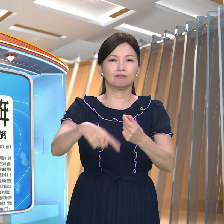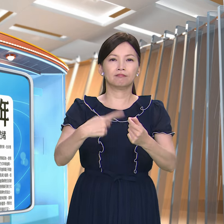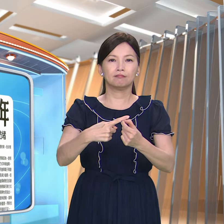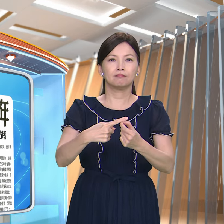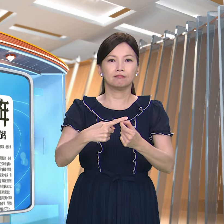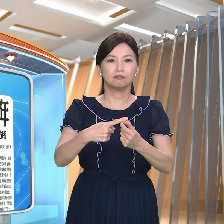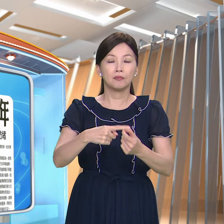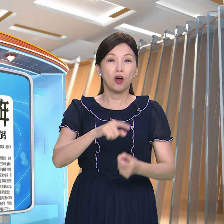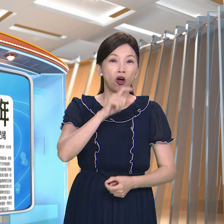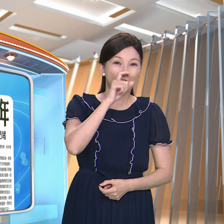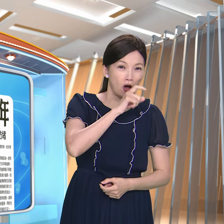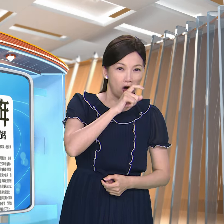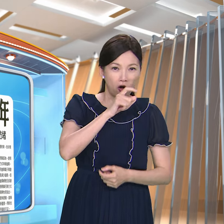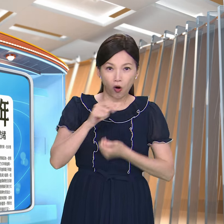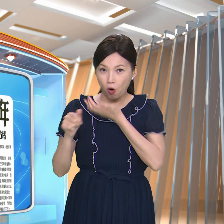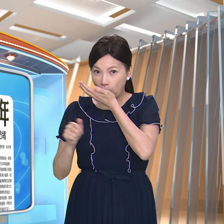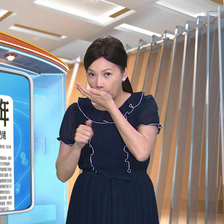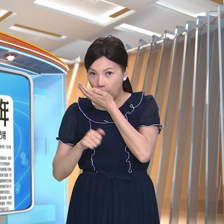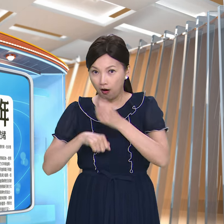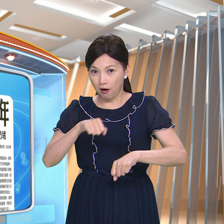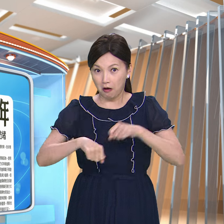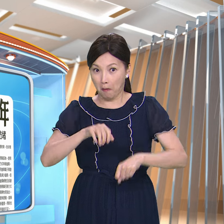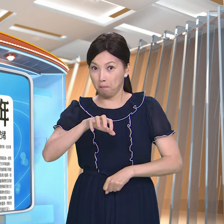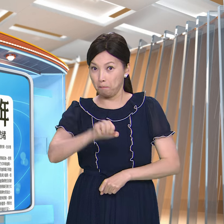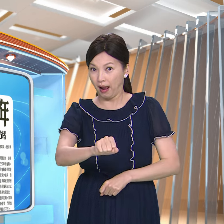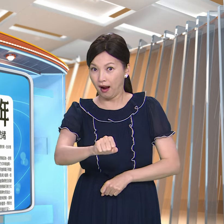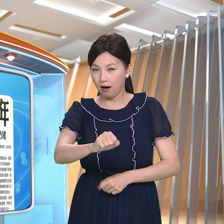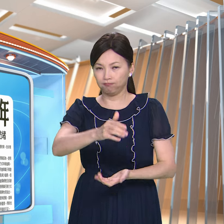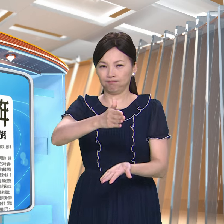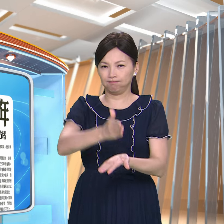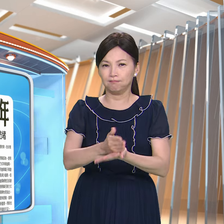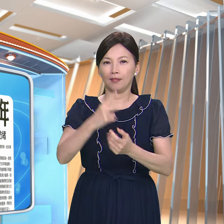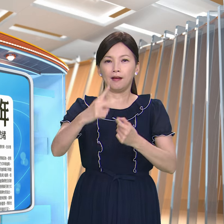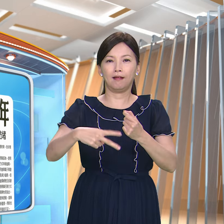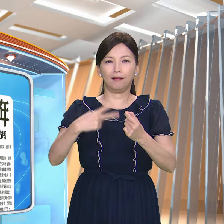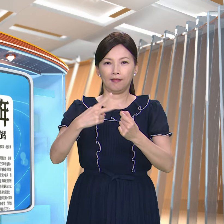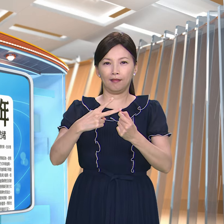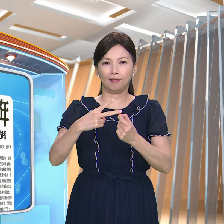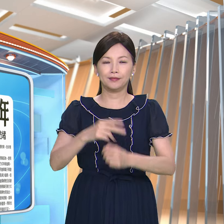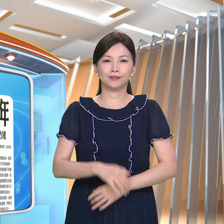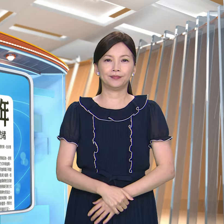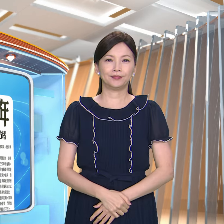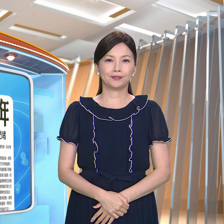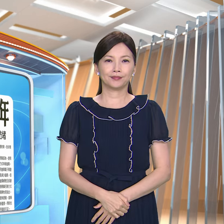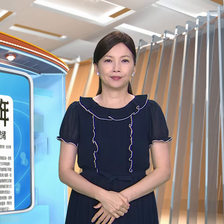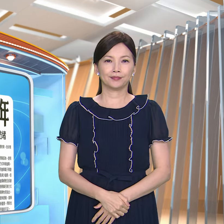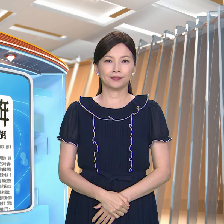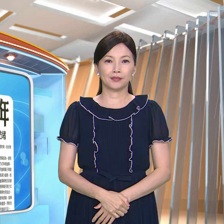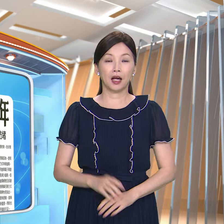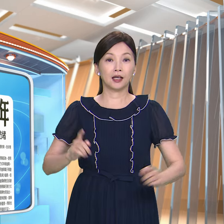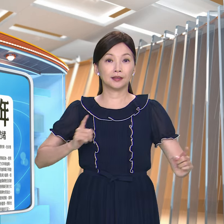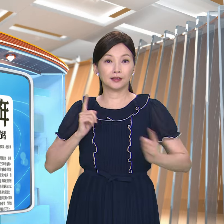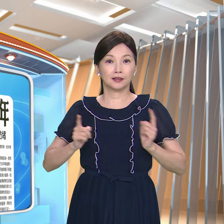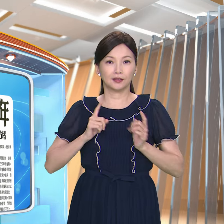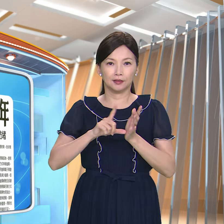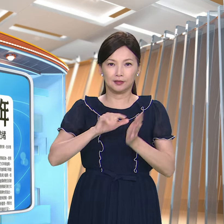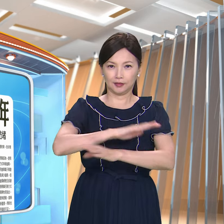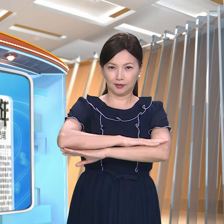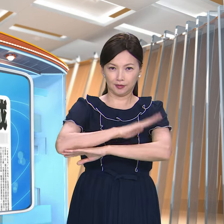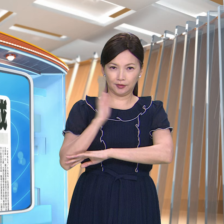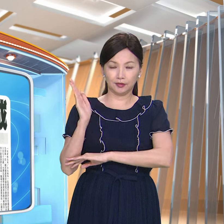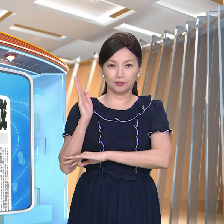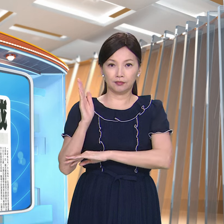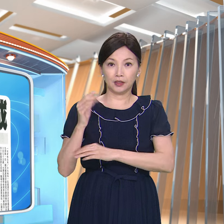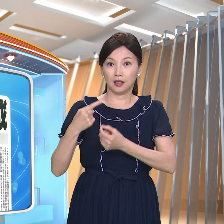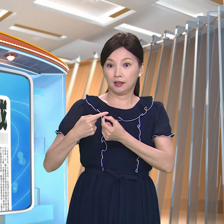年，而九独驾者则是停权两年。自由时